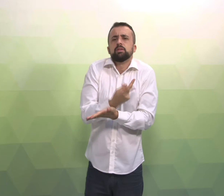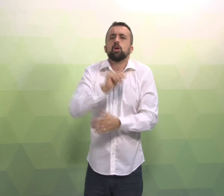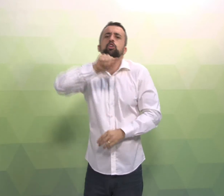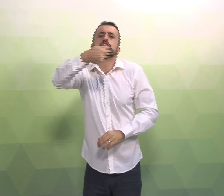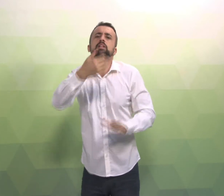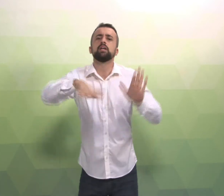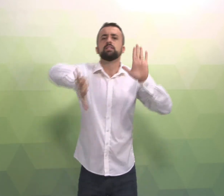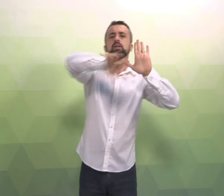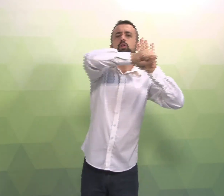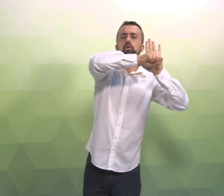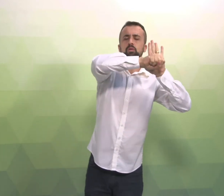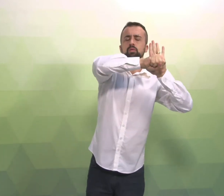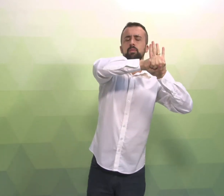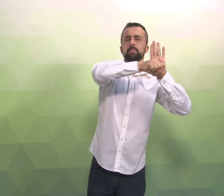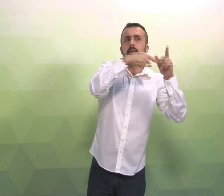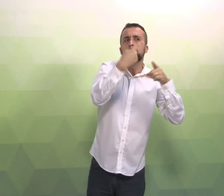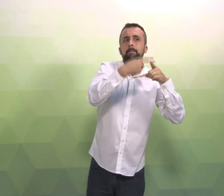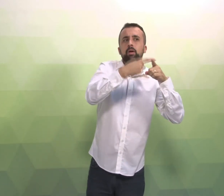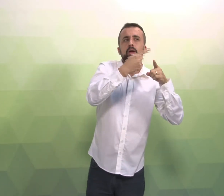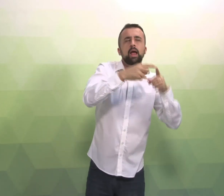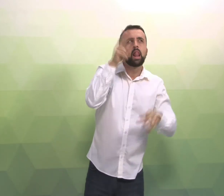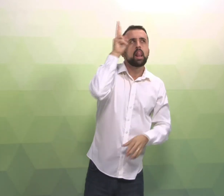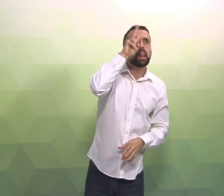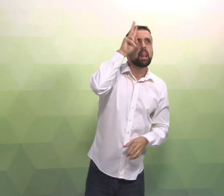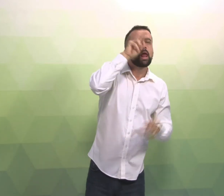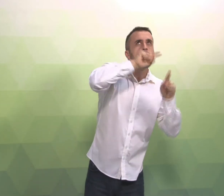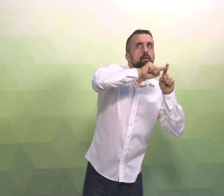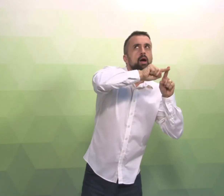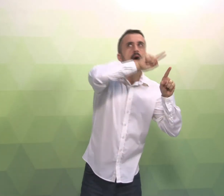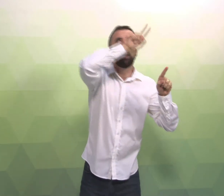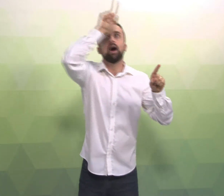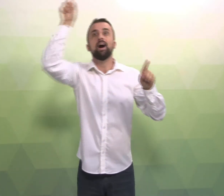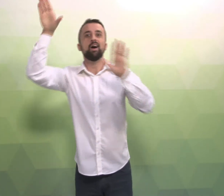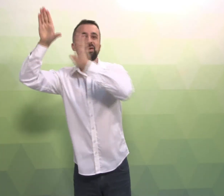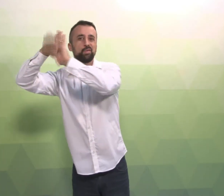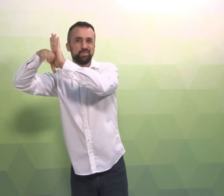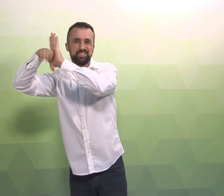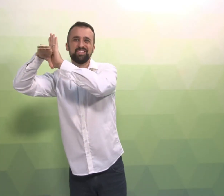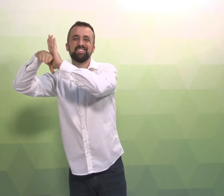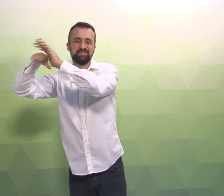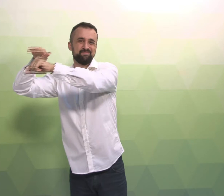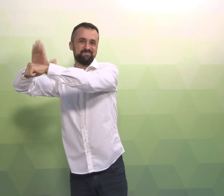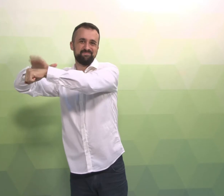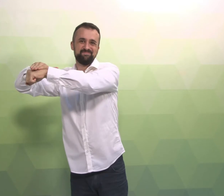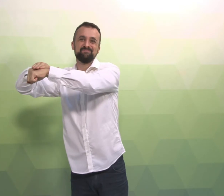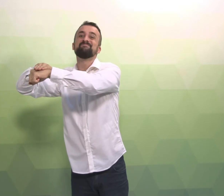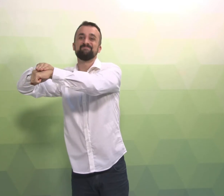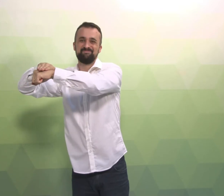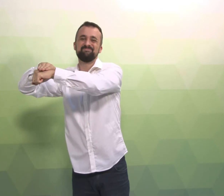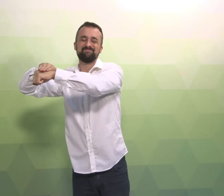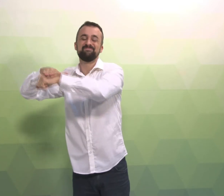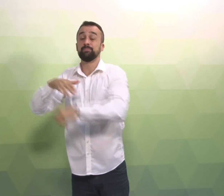Assim também acontece com os sinais icônicos, porque eles lembram o conceito em si.